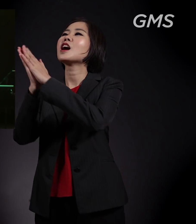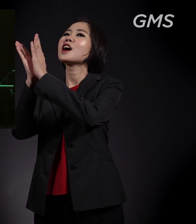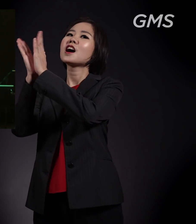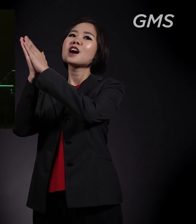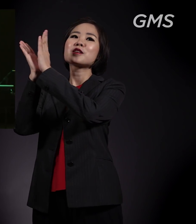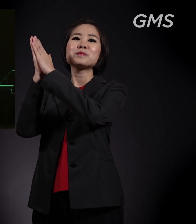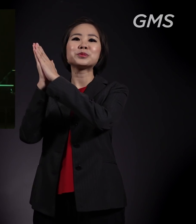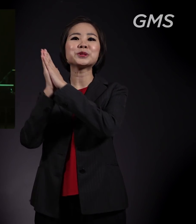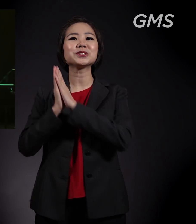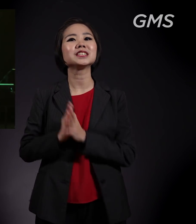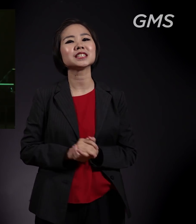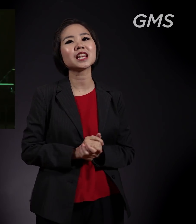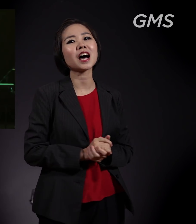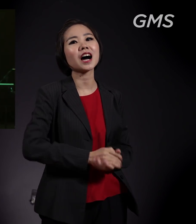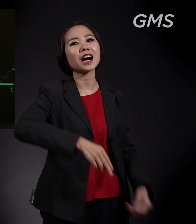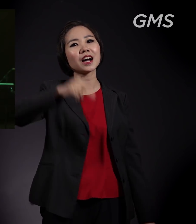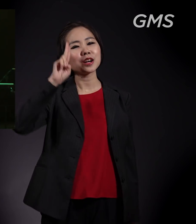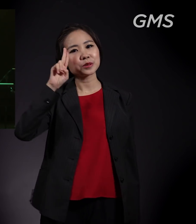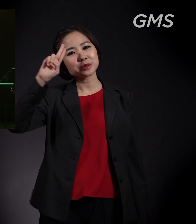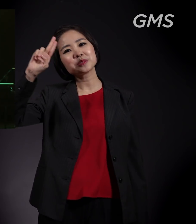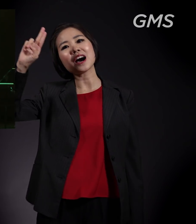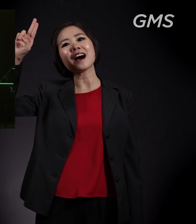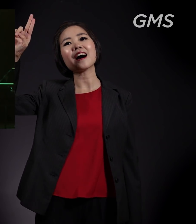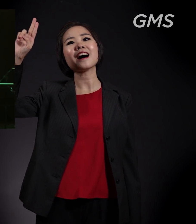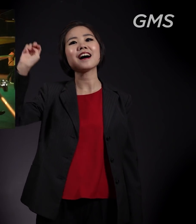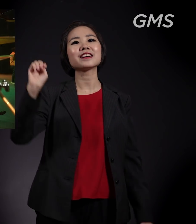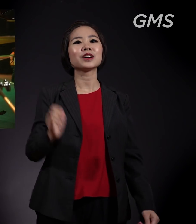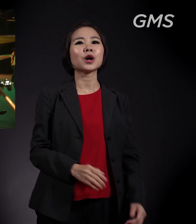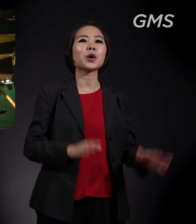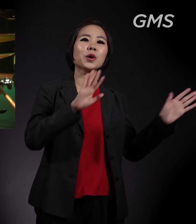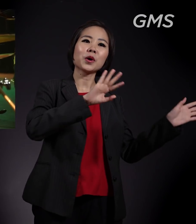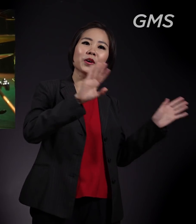Terpujilah Tuhan. Terpujilah Tuhan.